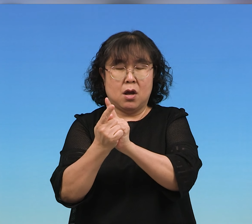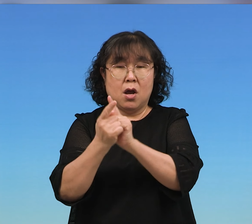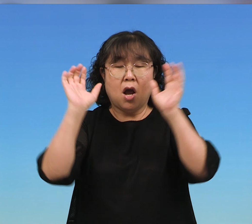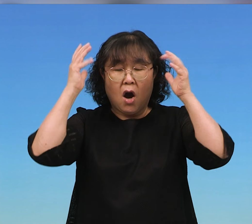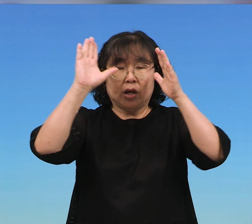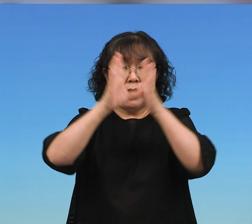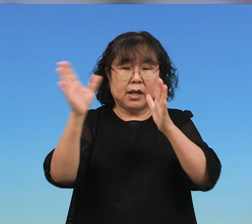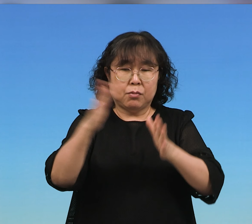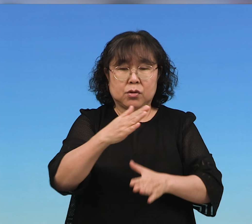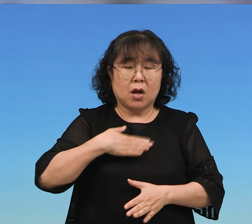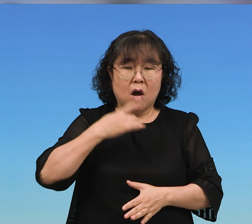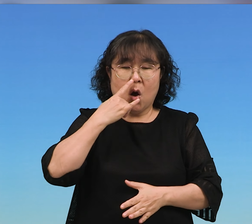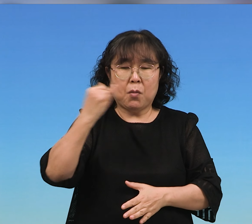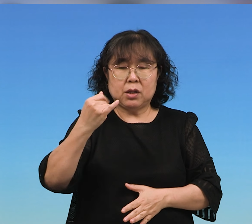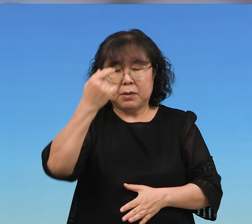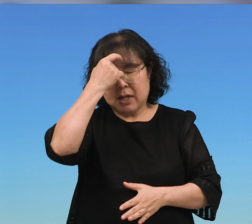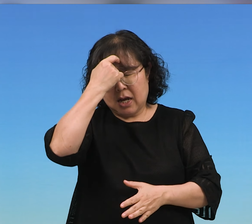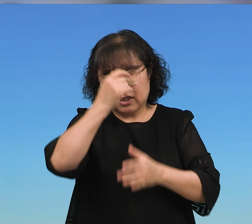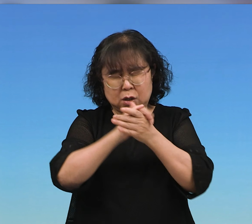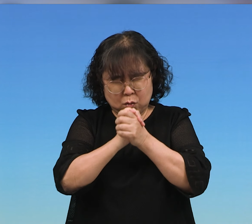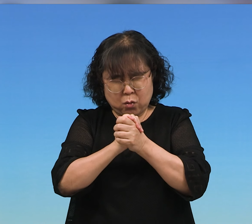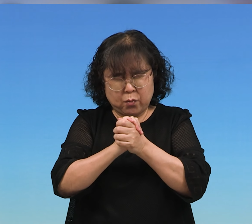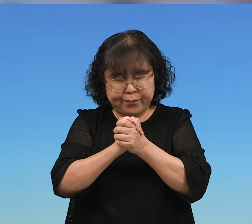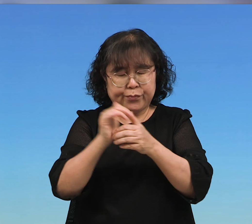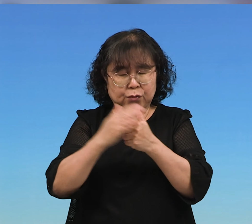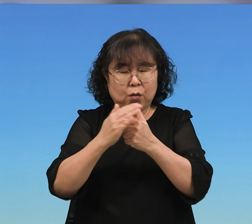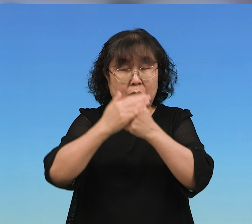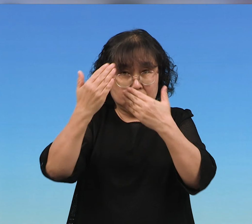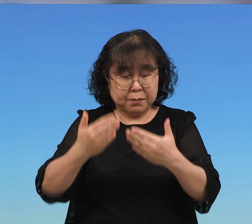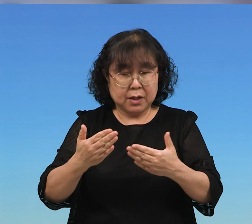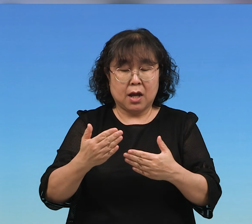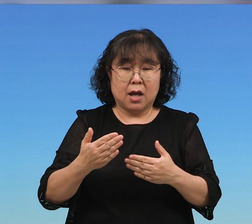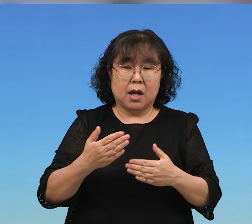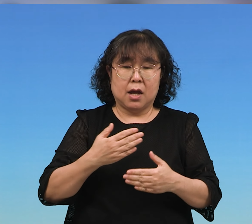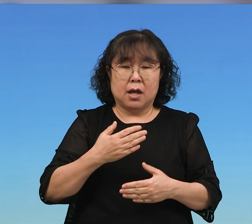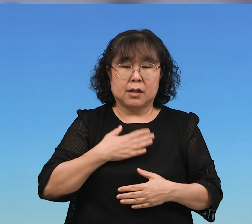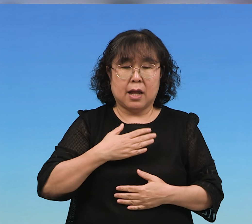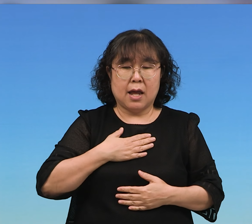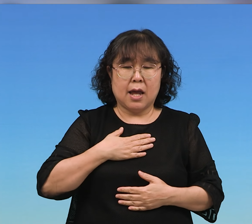사는 거예요. 어릴 때부터 어머니 기도에 오셨어요. 하나님